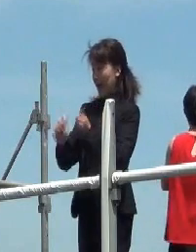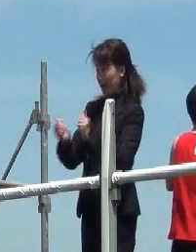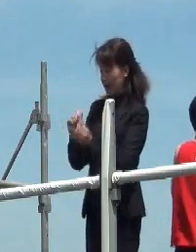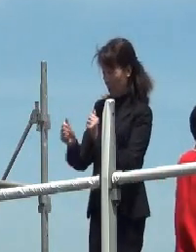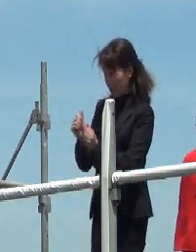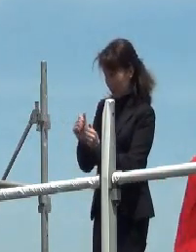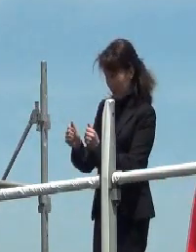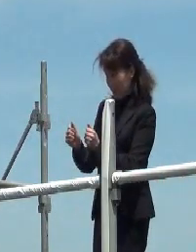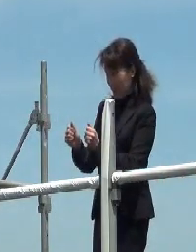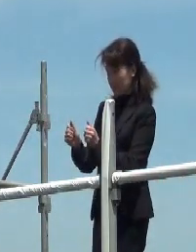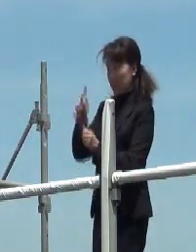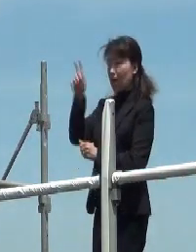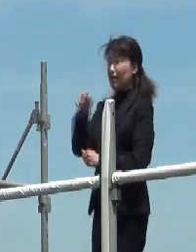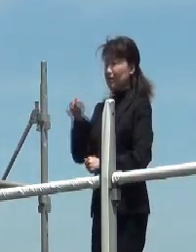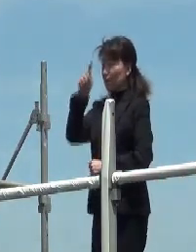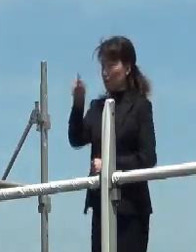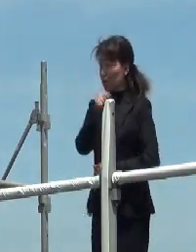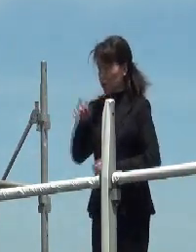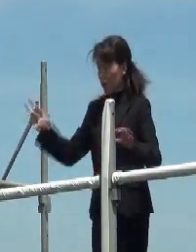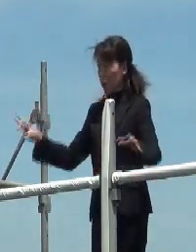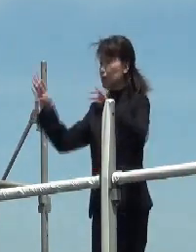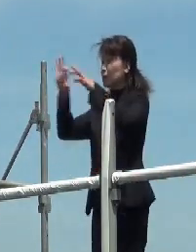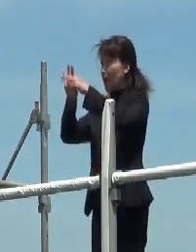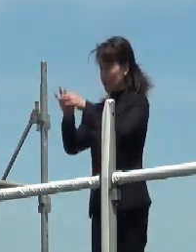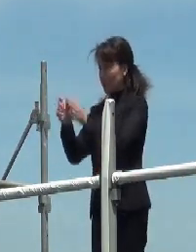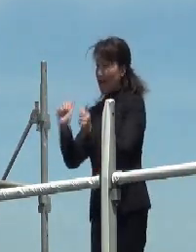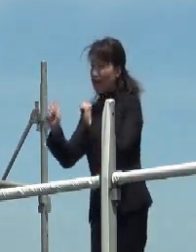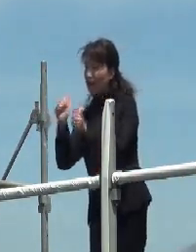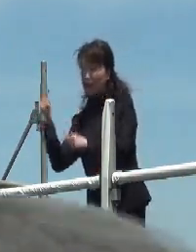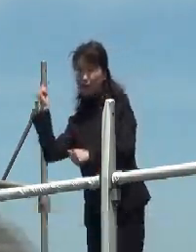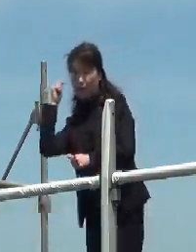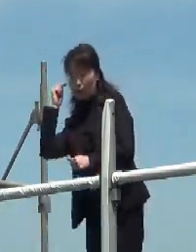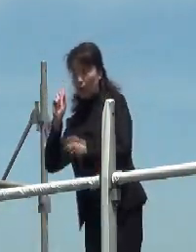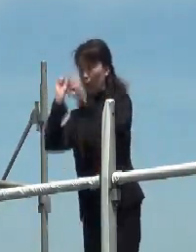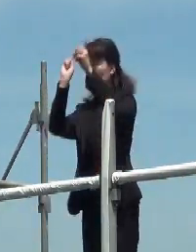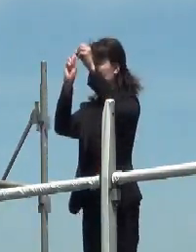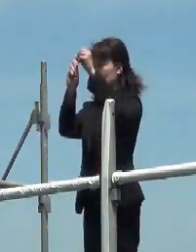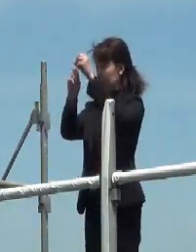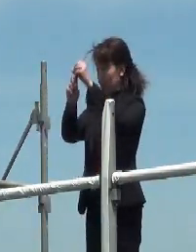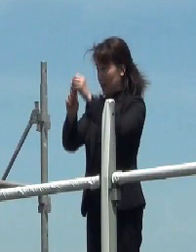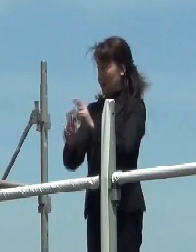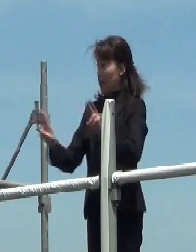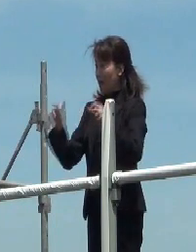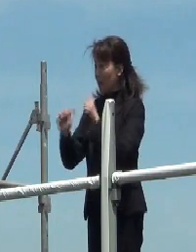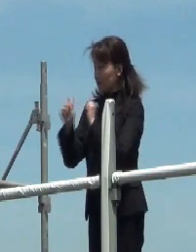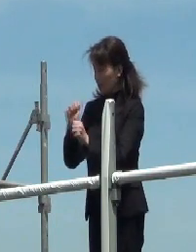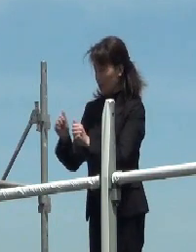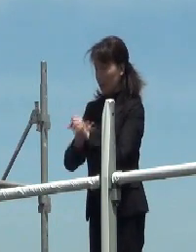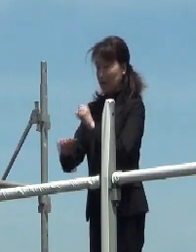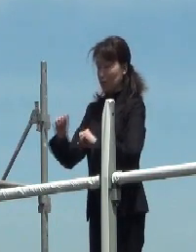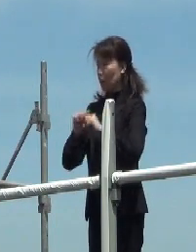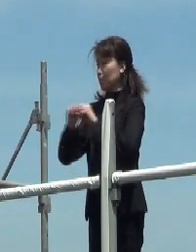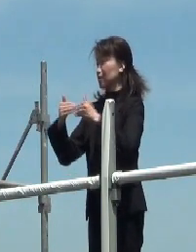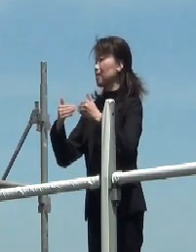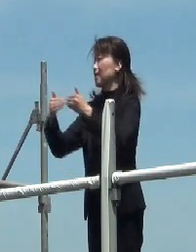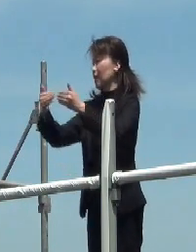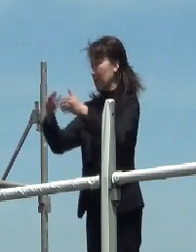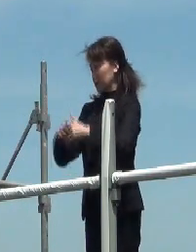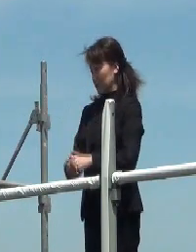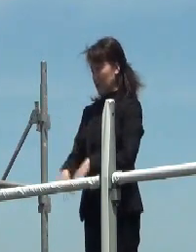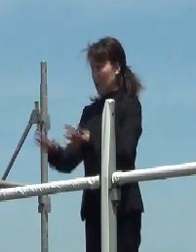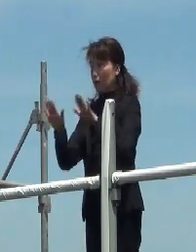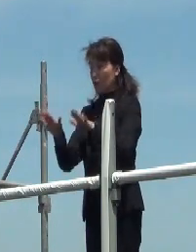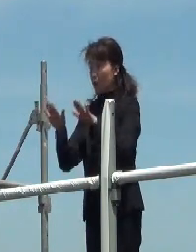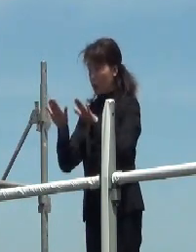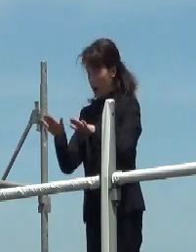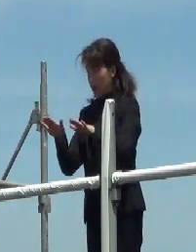して人と人をつなぐ太鼓の音というのを目指して演奏活動をさせていただいております。